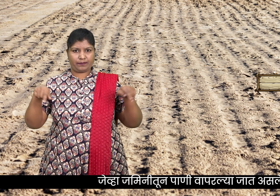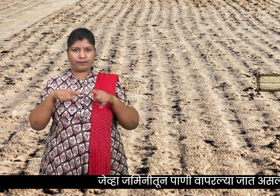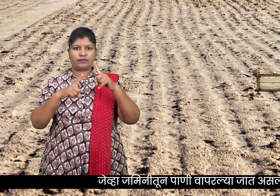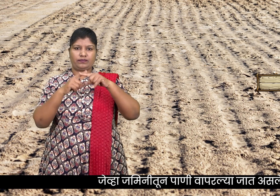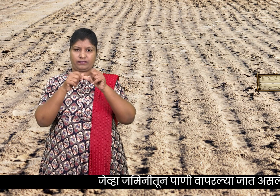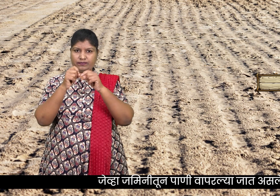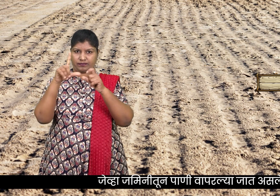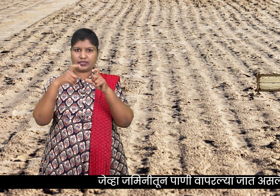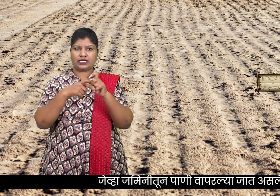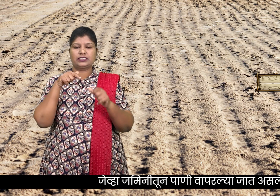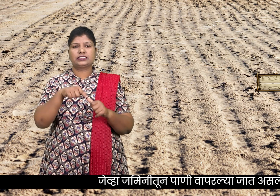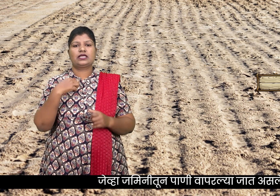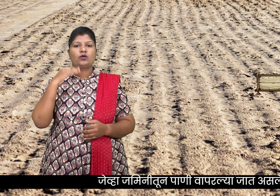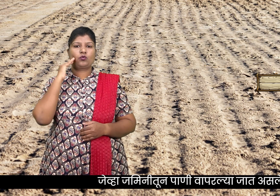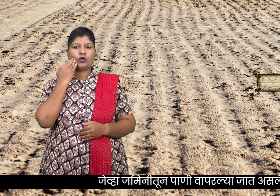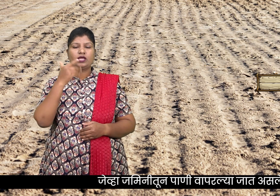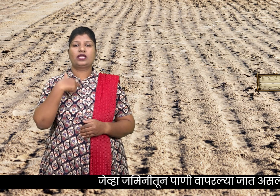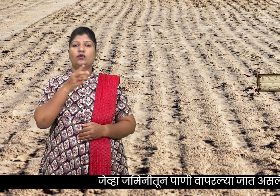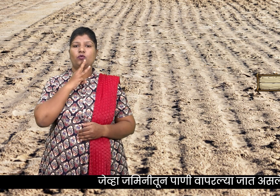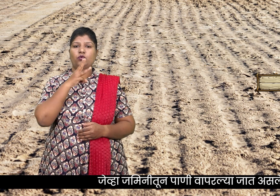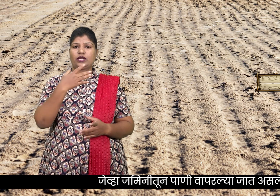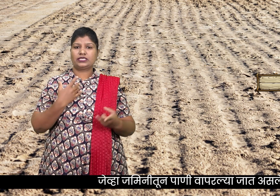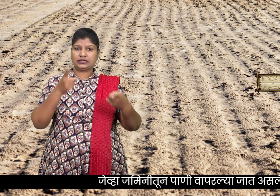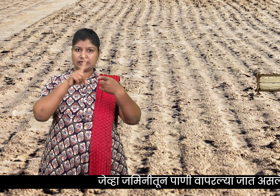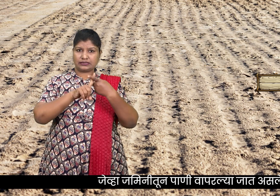जेव्हा जमिनीतून पाणी वापरले जात असलेल्या